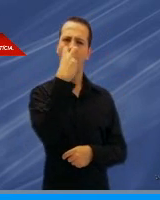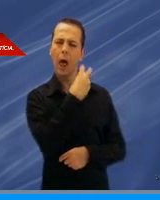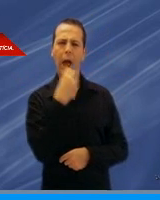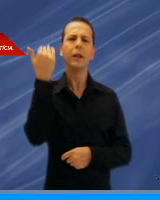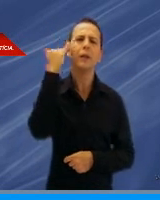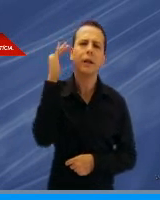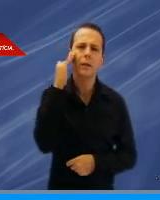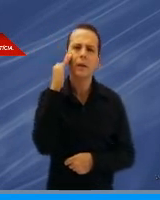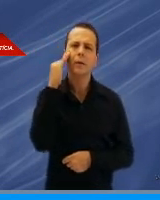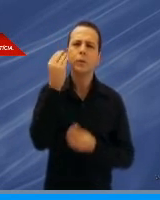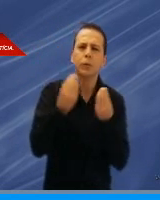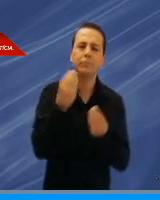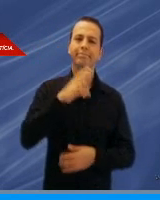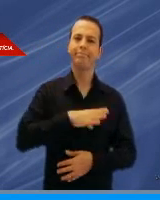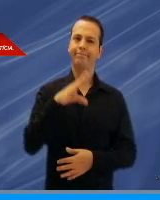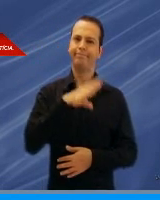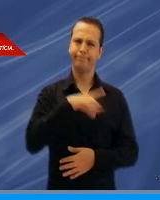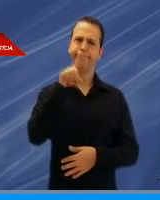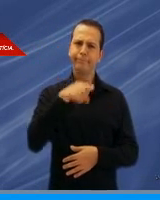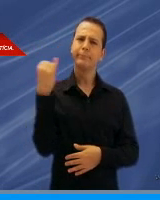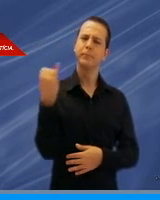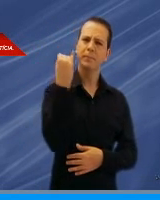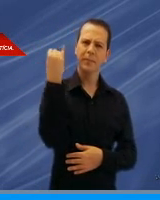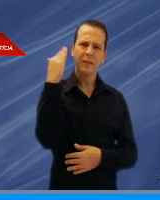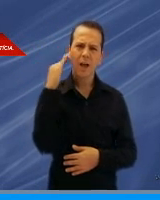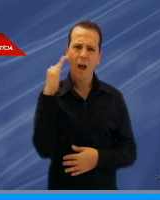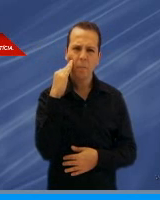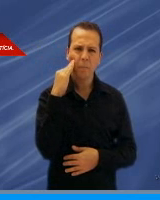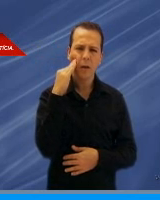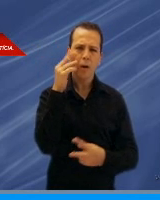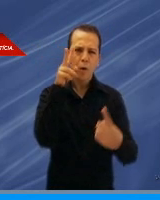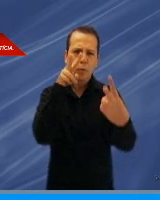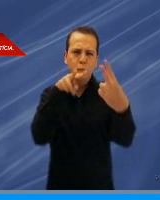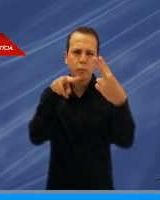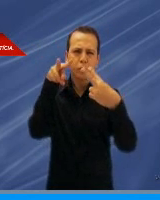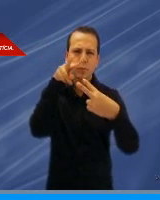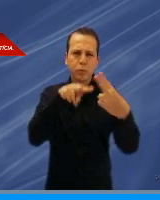a entender leitura labial.